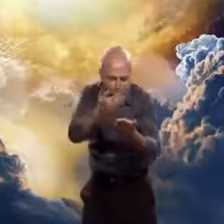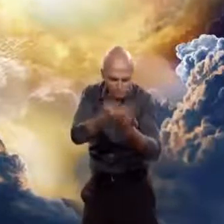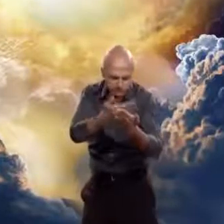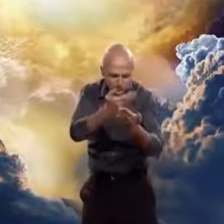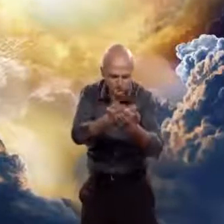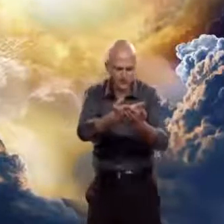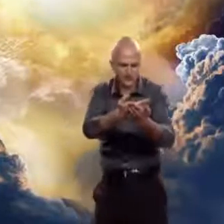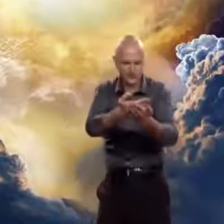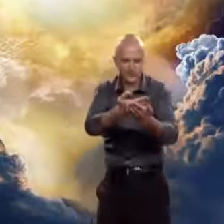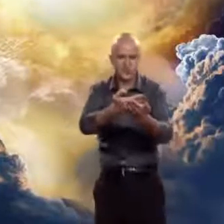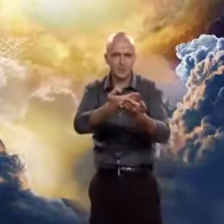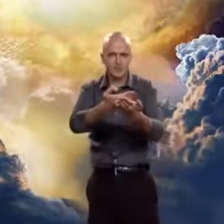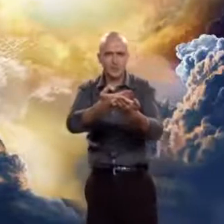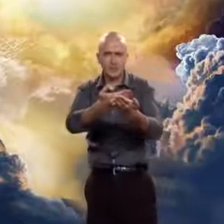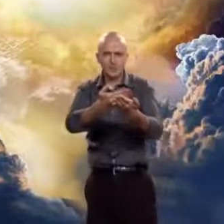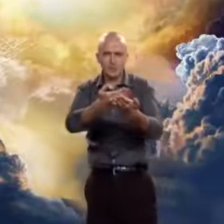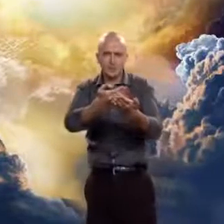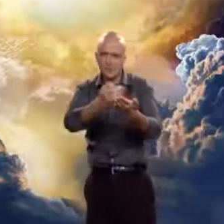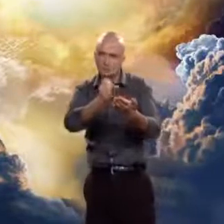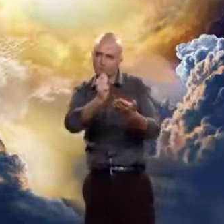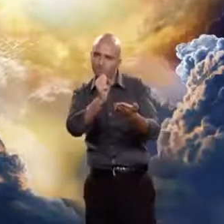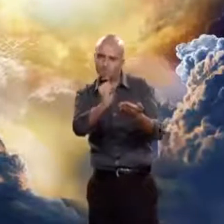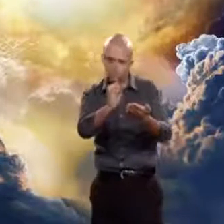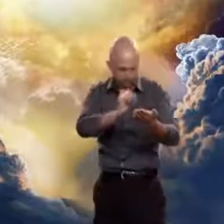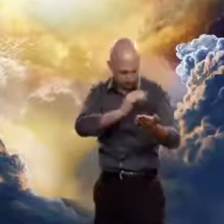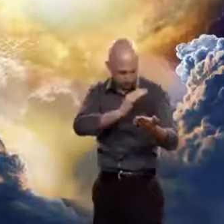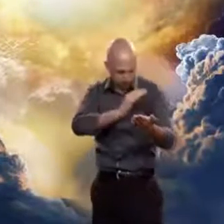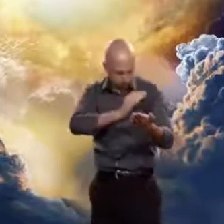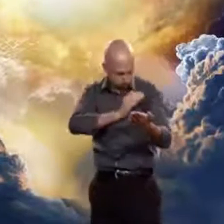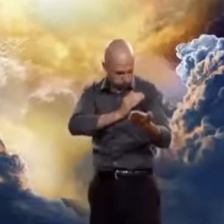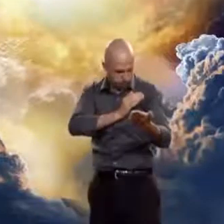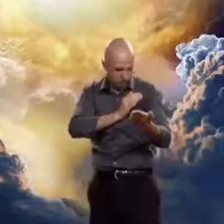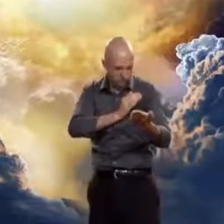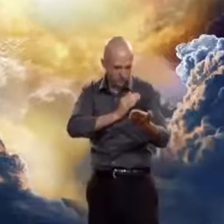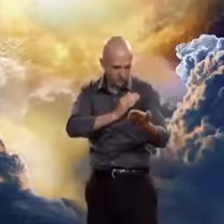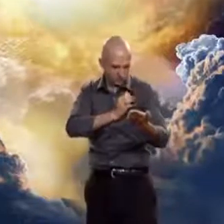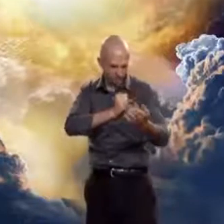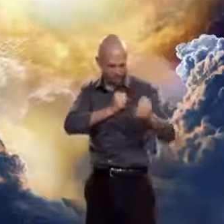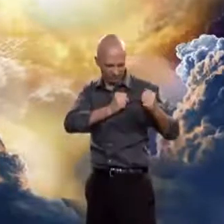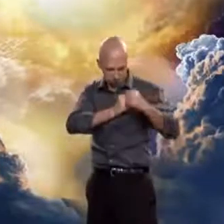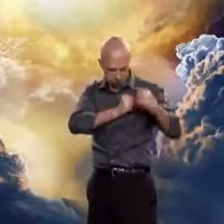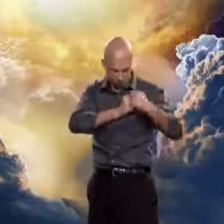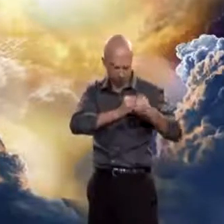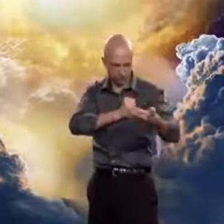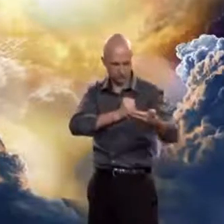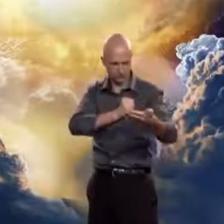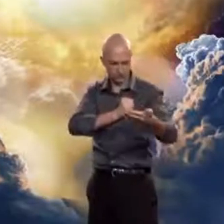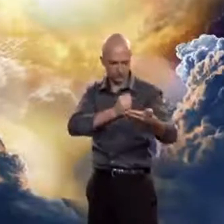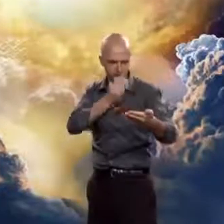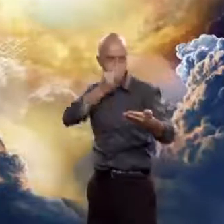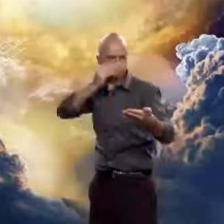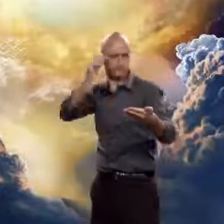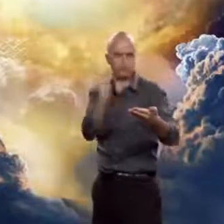Nenhuma dessas coisas, nem todas em conjunto, deveriam ser consideradas como prova a favor ou contra qualquer